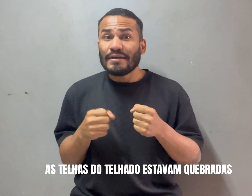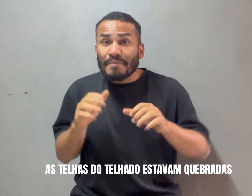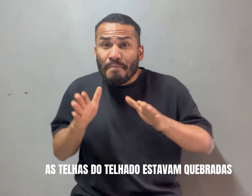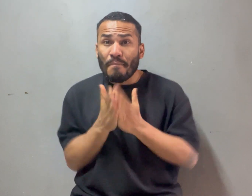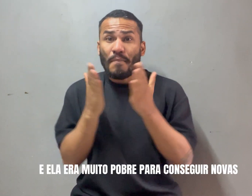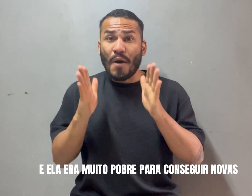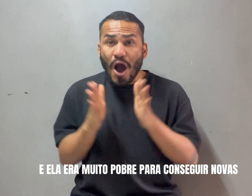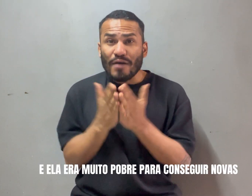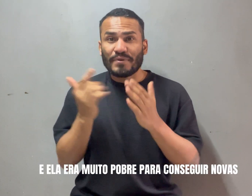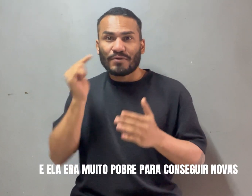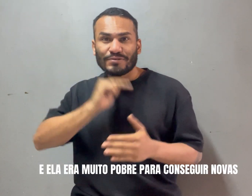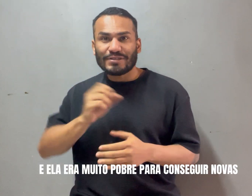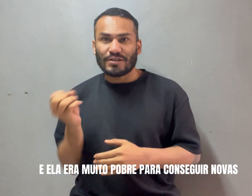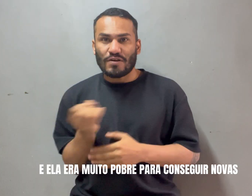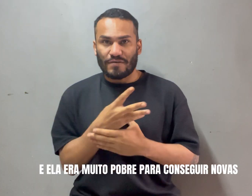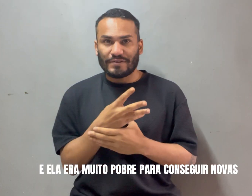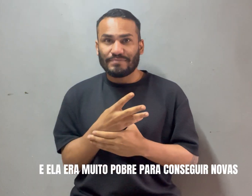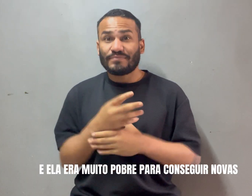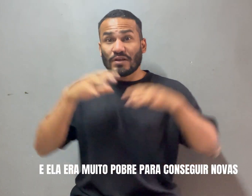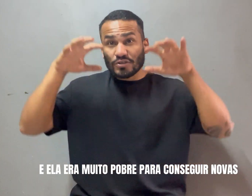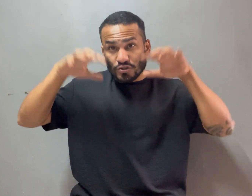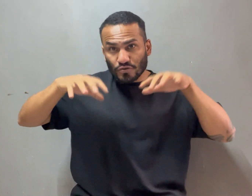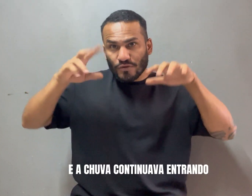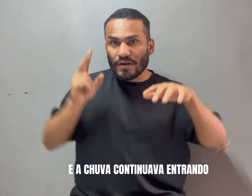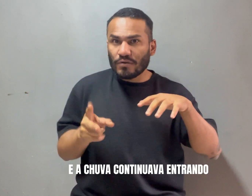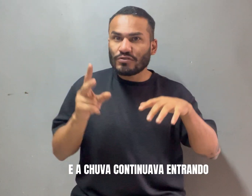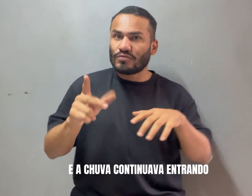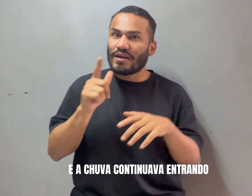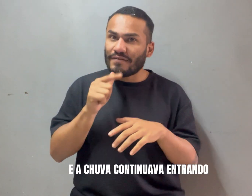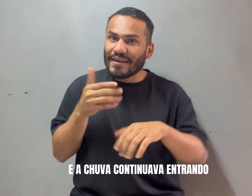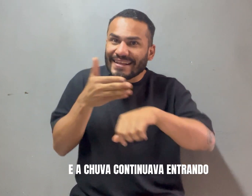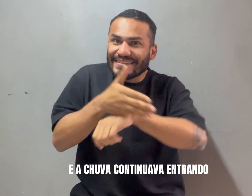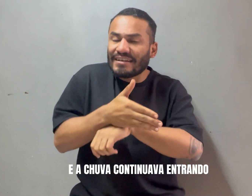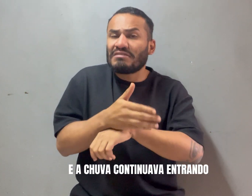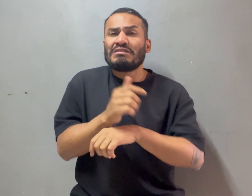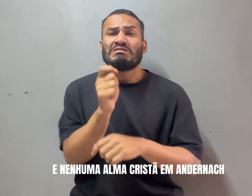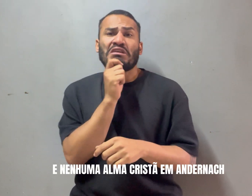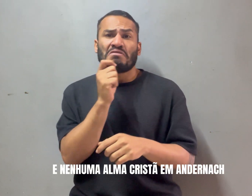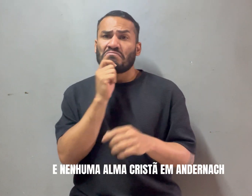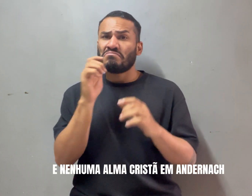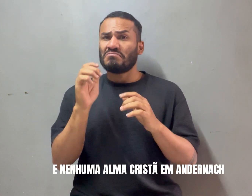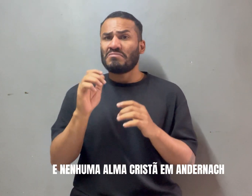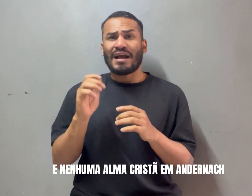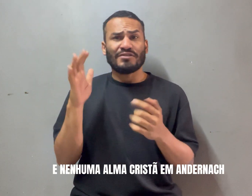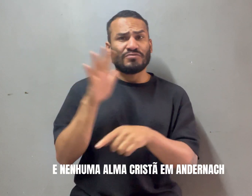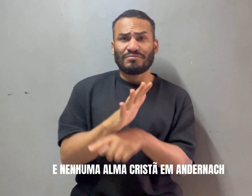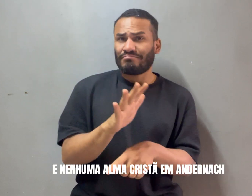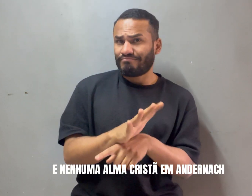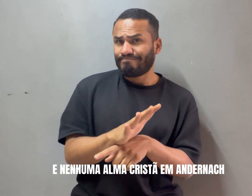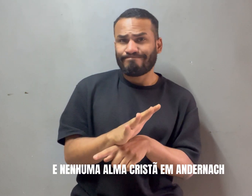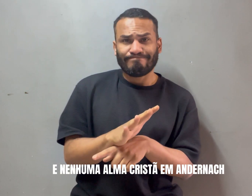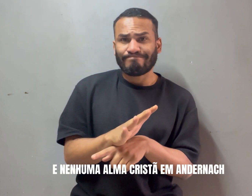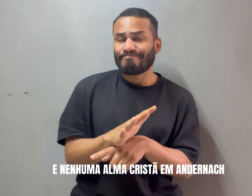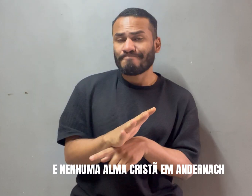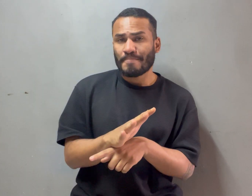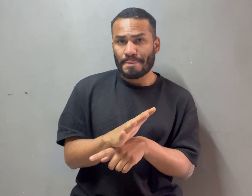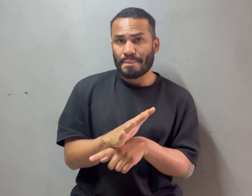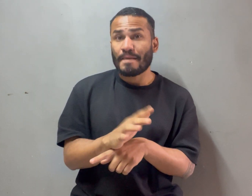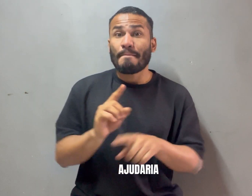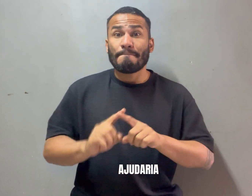quebradas e ela era muito pobre para conseguir novas, e a chuva continuava entrando e nenhuma alma cristã em Andernach a